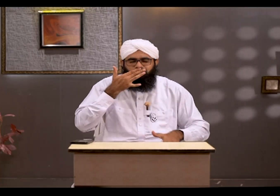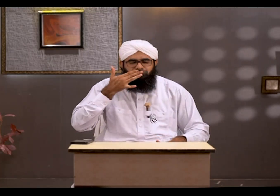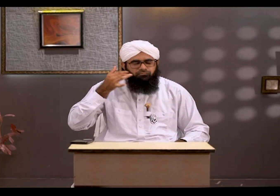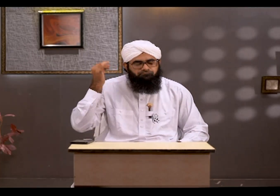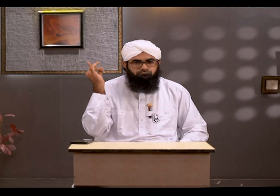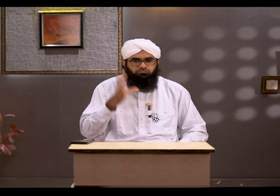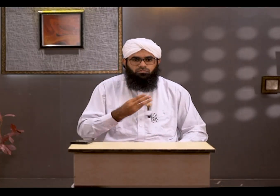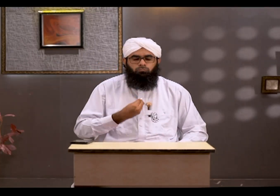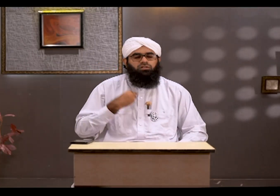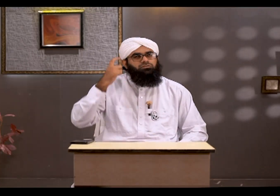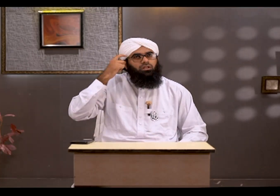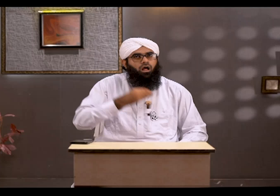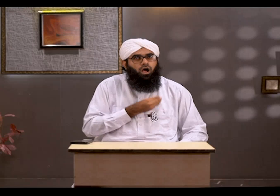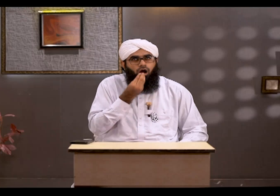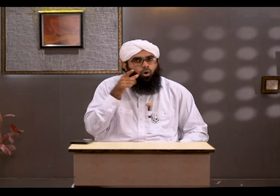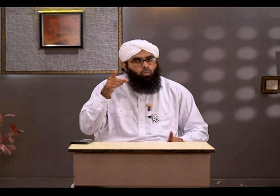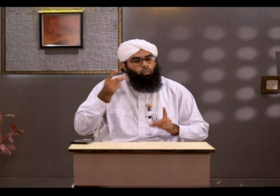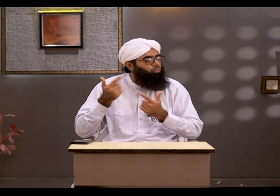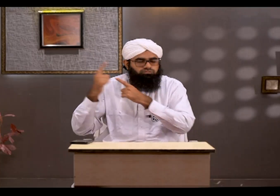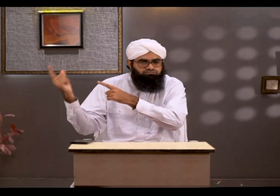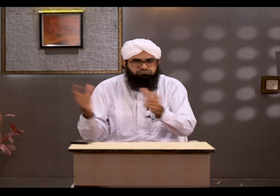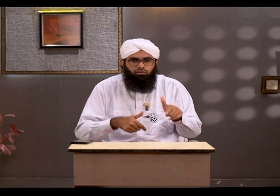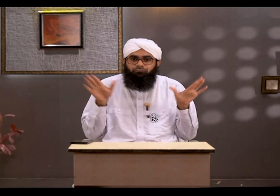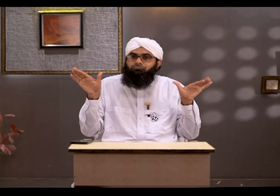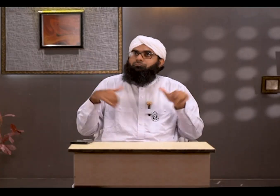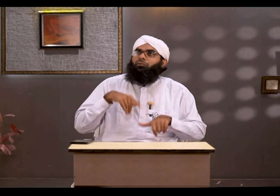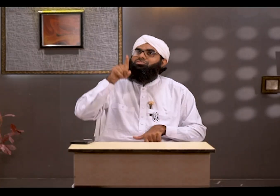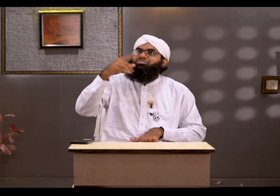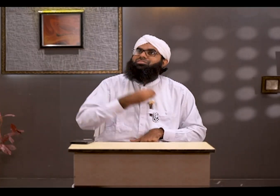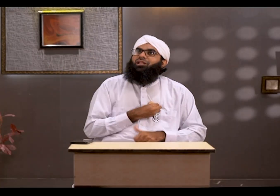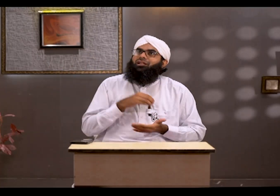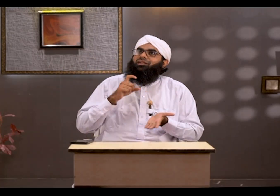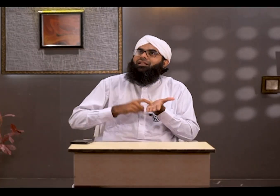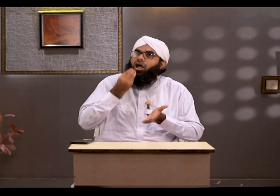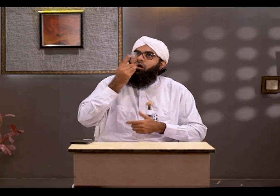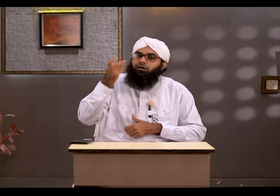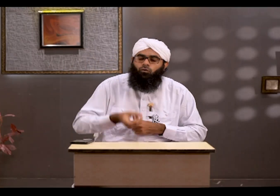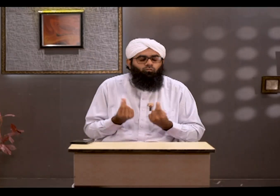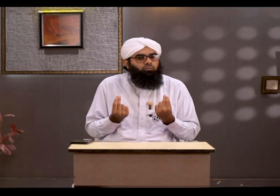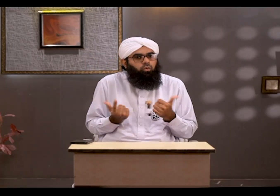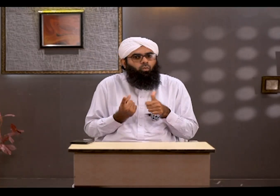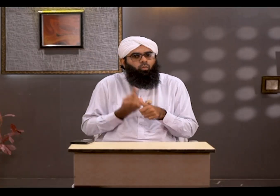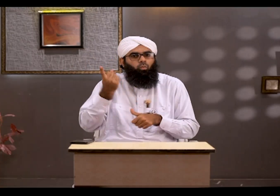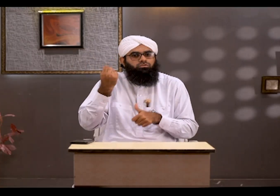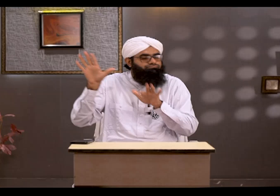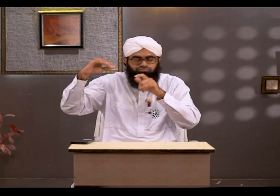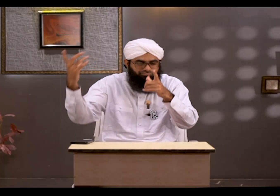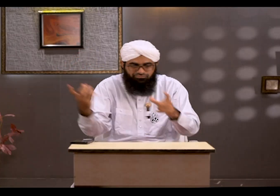کھانا فوراً حاضر ہو جائے گا۔ اگر کسی پرندے کو دیکھ کر اس کا گوشت کھانے کو جی چاہے گا تو وہ اسی وقت بھنا ہوا ان کے پاس